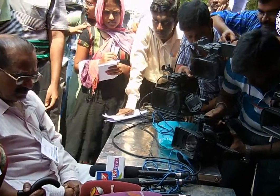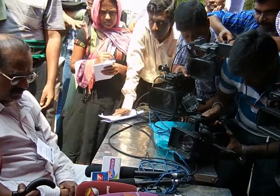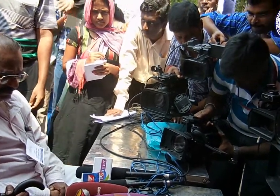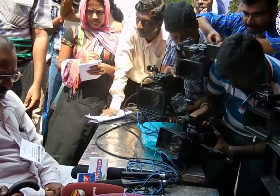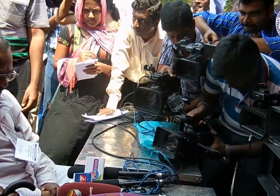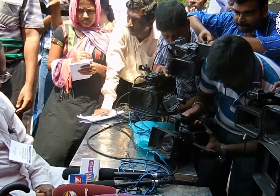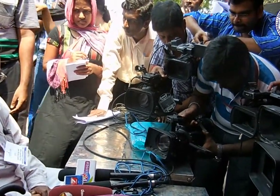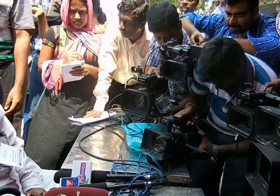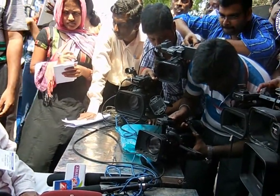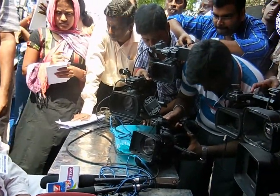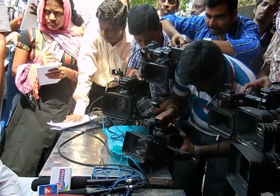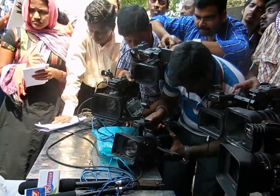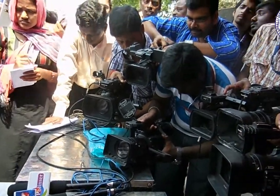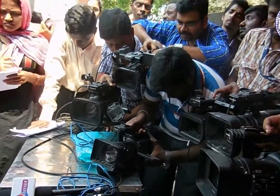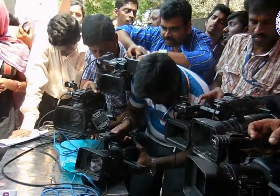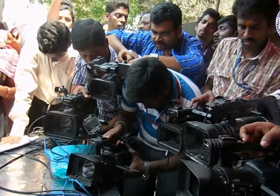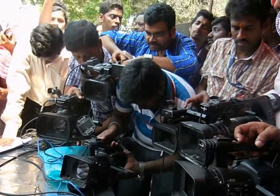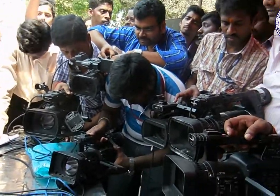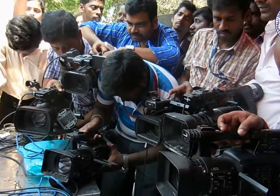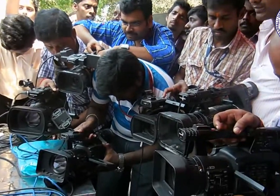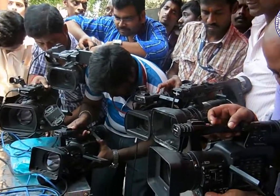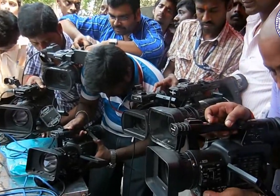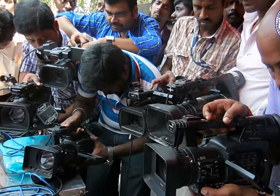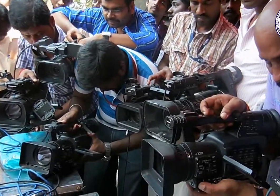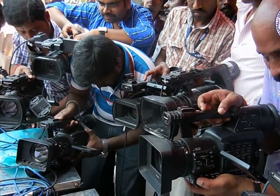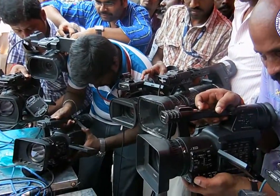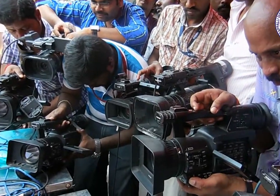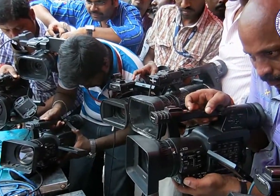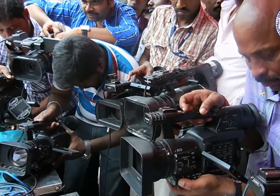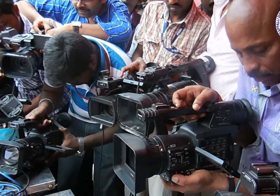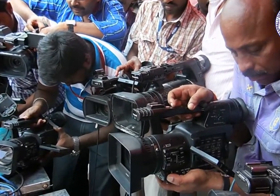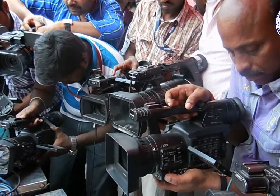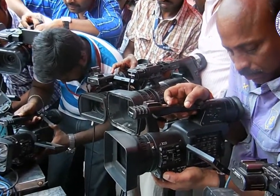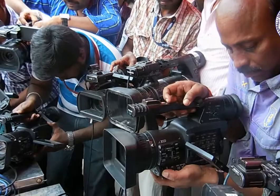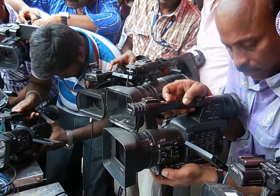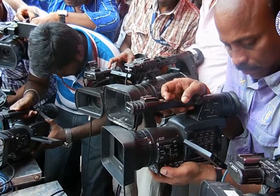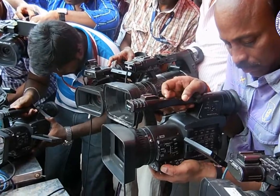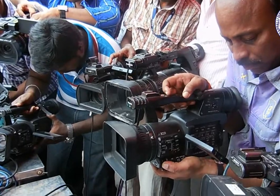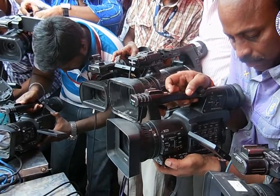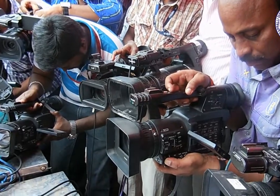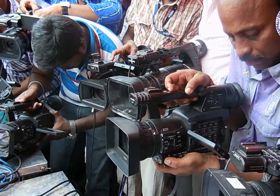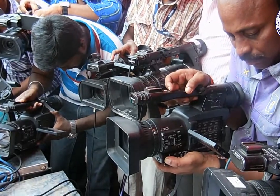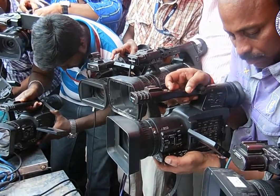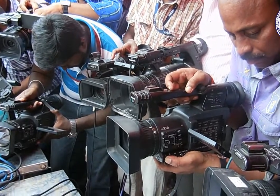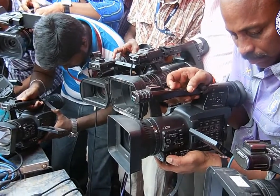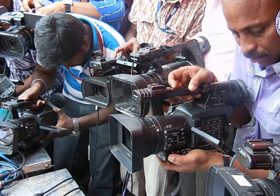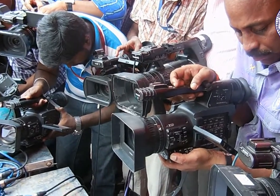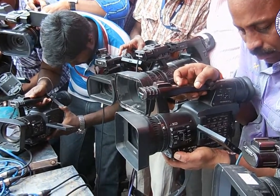மாநில கமிஷனர் மாநிலத்தில் இருக்கக்கூடிய சமூக நலத்துறை அமைச்சர் செக்ரட்டரி உள்ளிட்ட பலரிடம் நாங்கள்